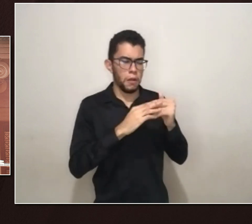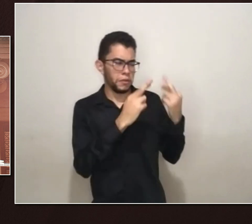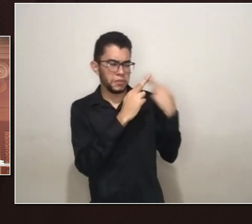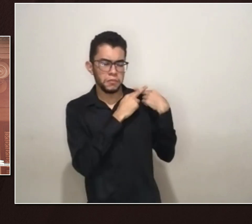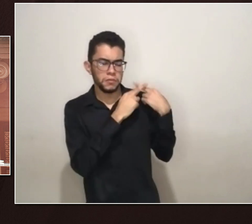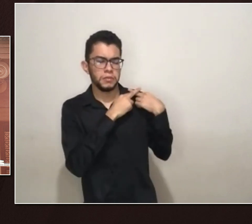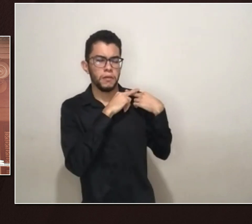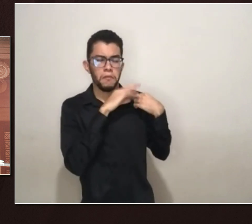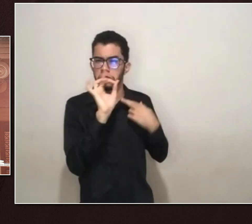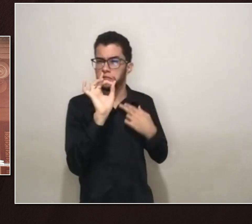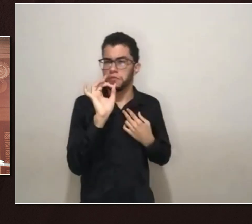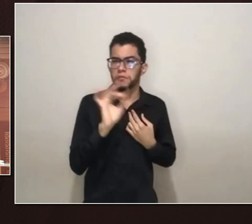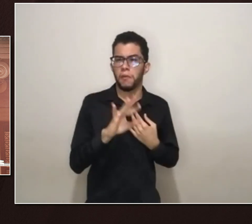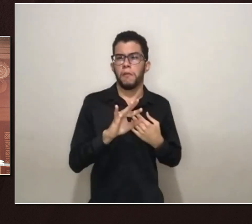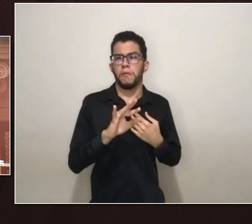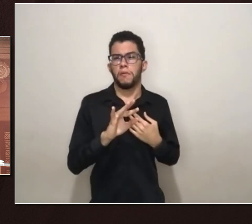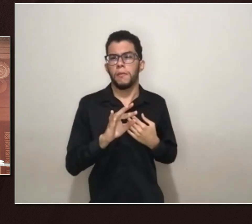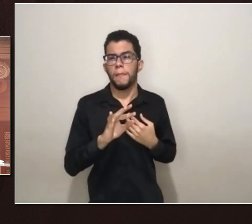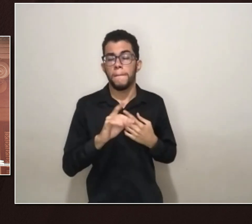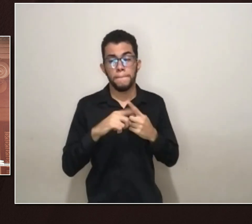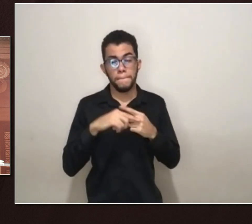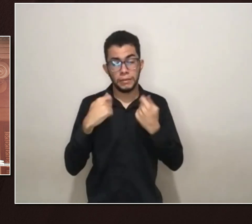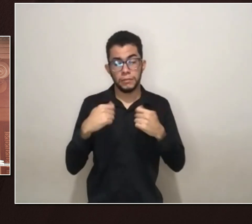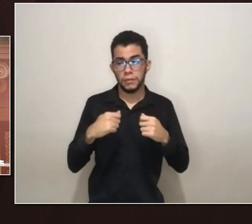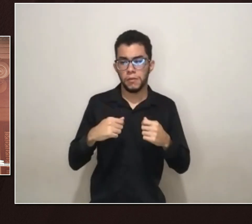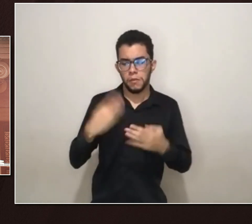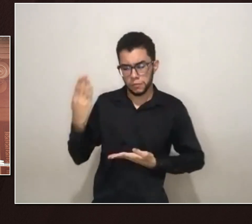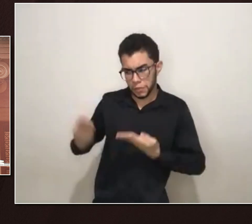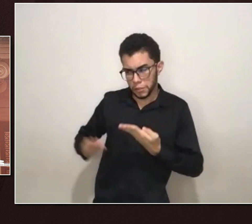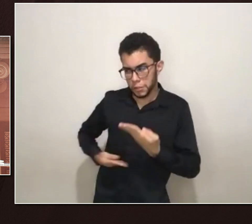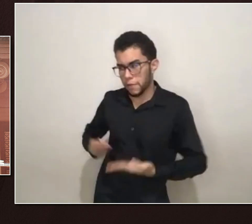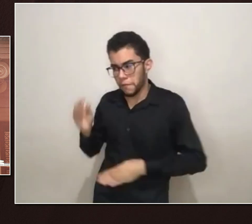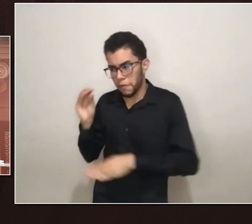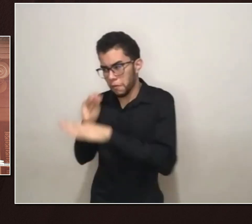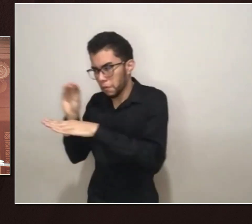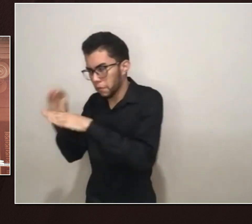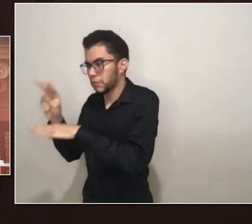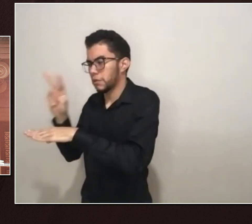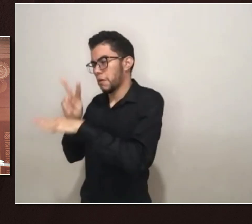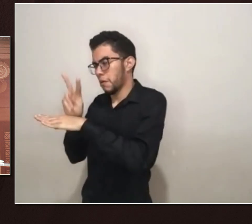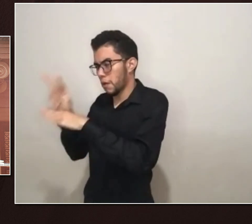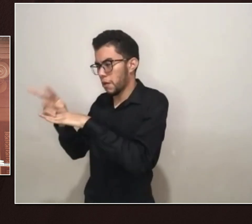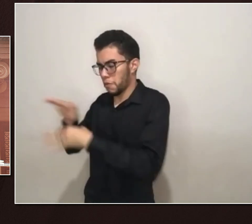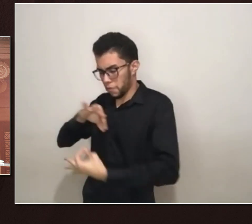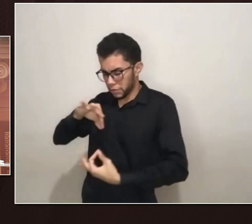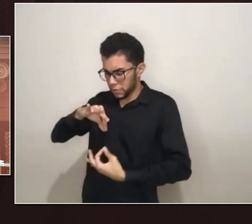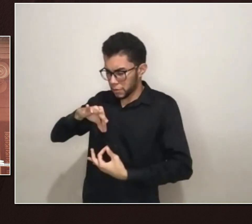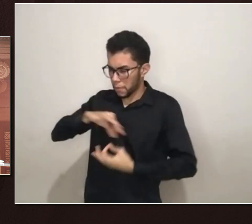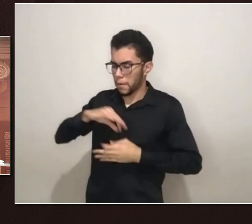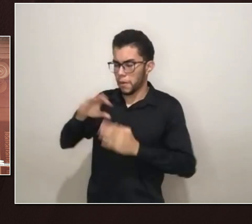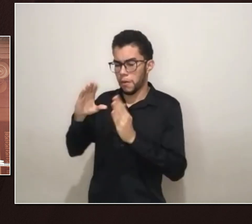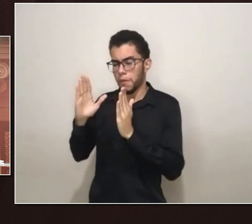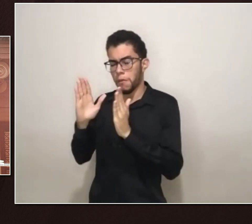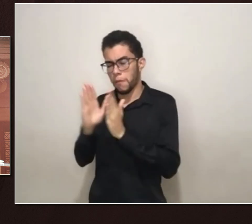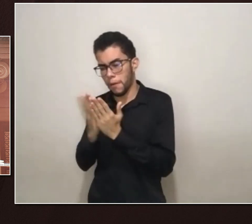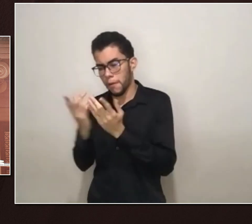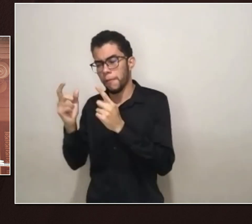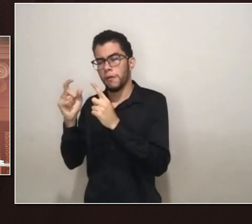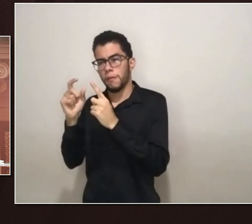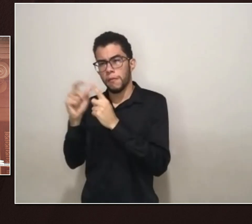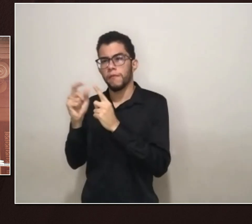aqueles que de fato estão alimentando a igreja com o Espírito, com a palavra, levando a igreja